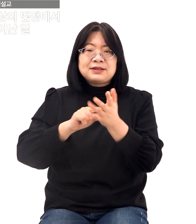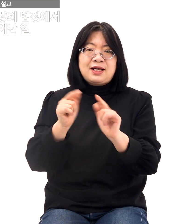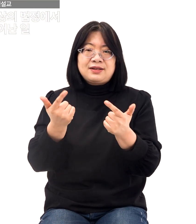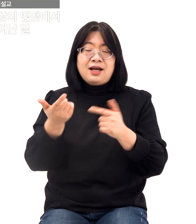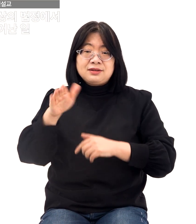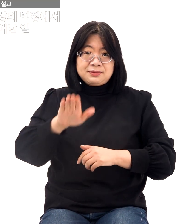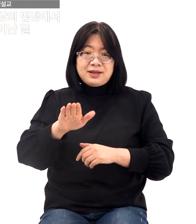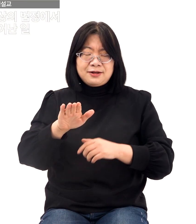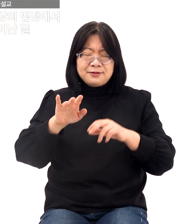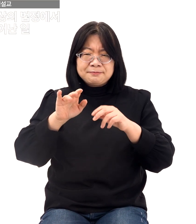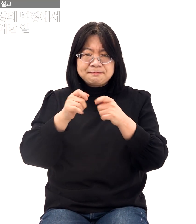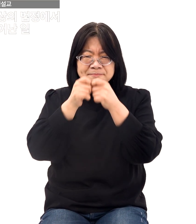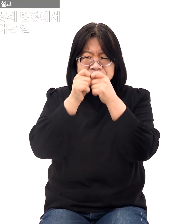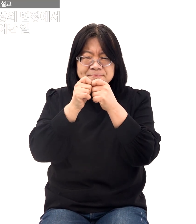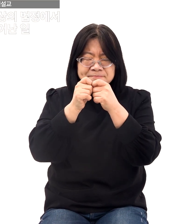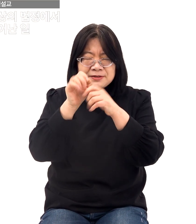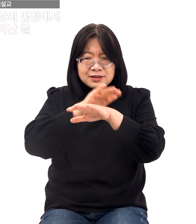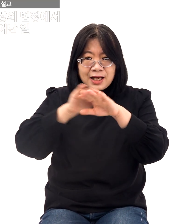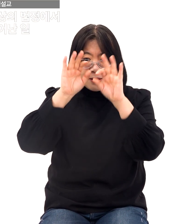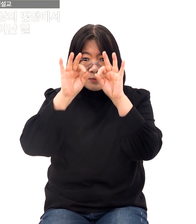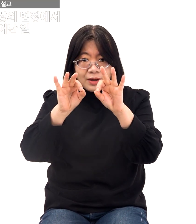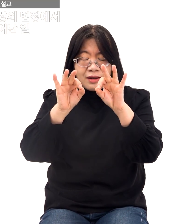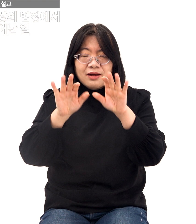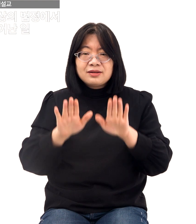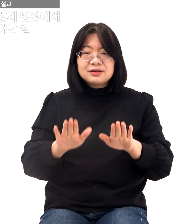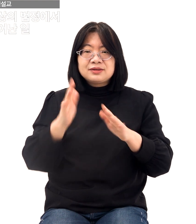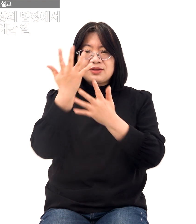유심히 보시면 이 환상 속에서